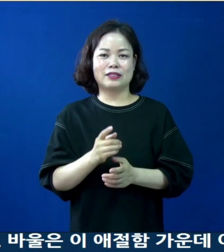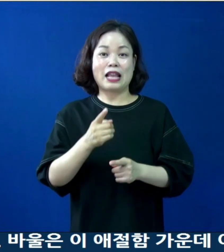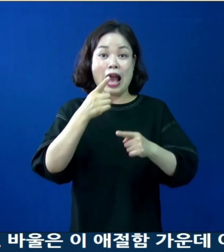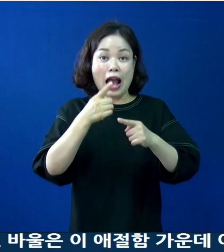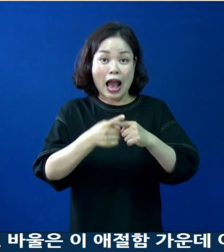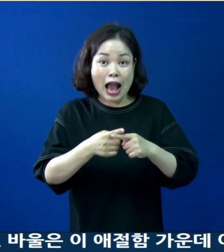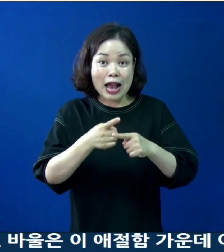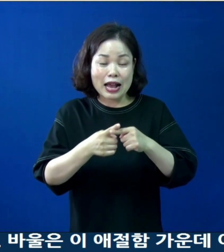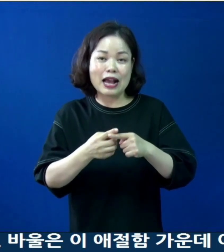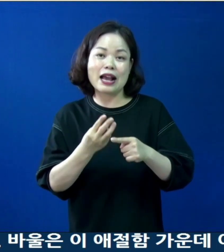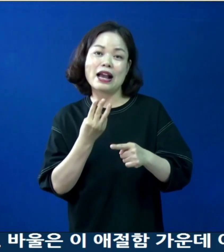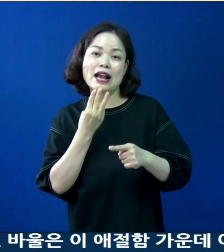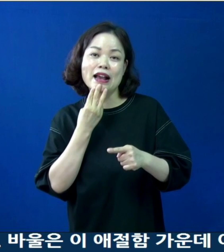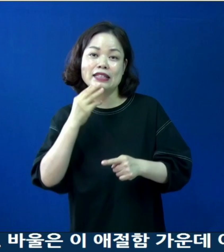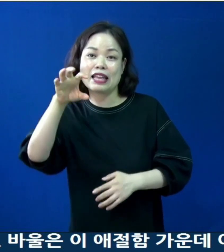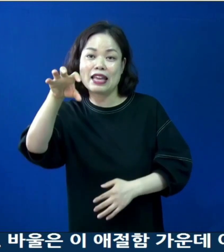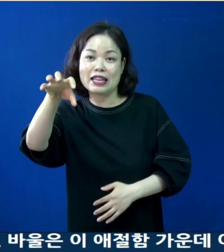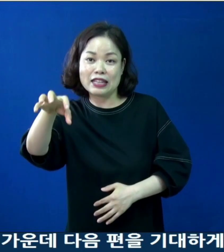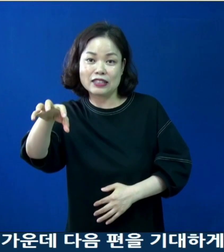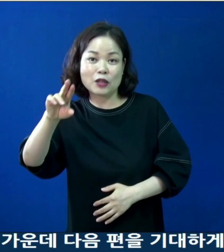아덴에서 바울은